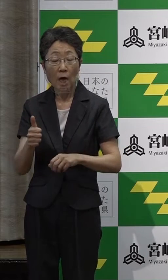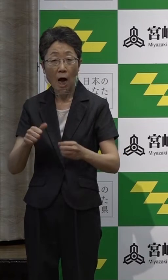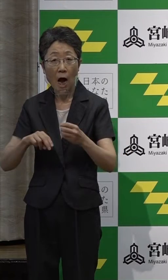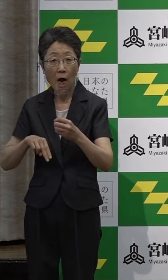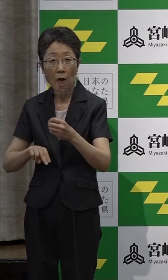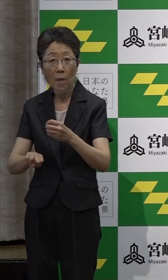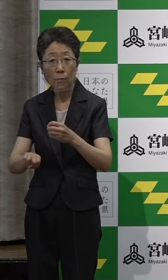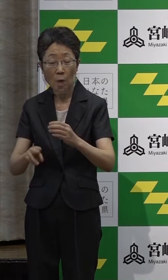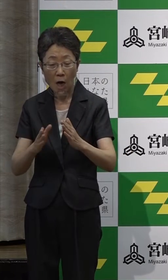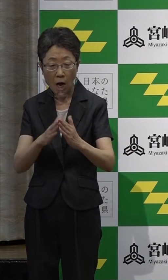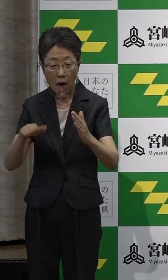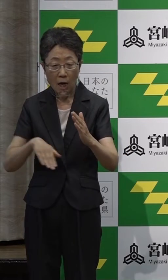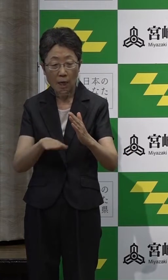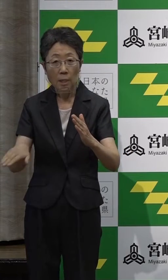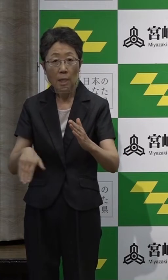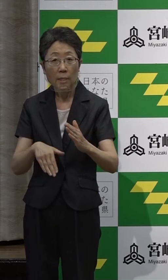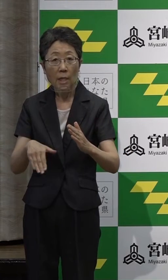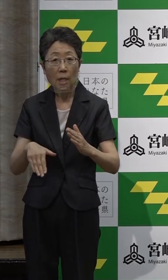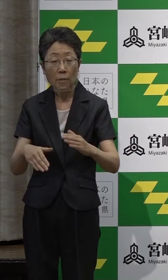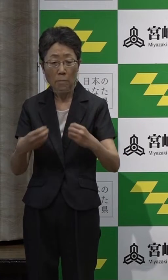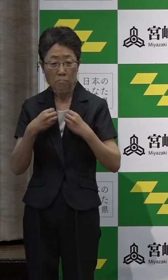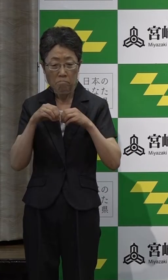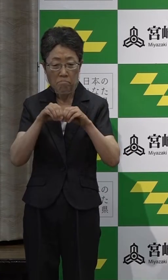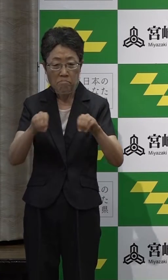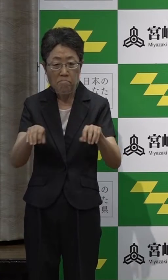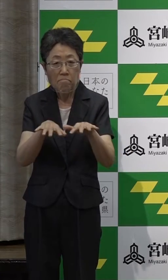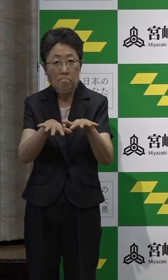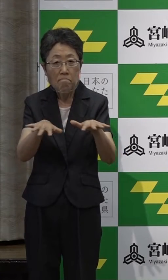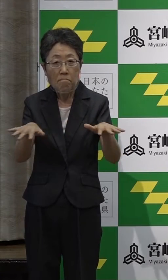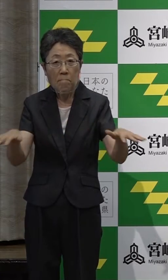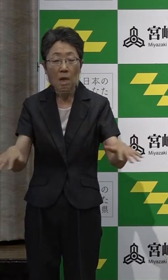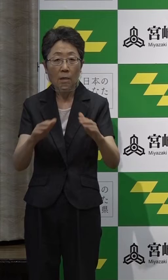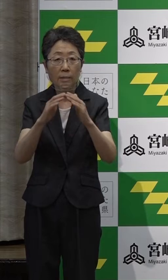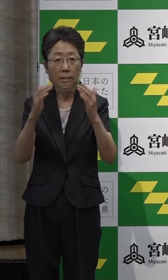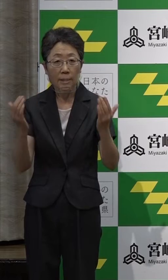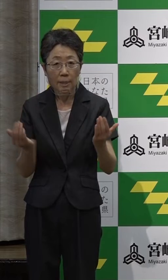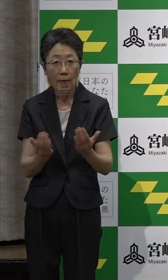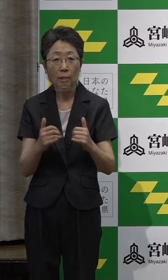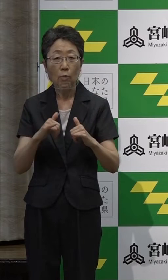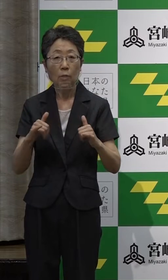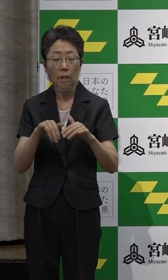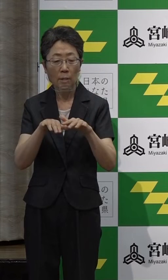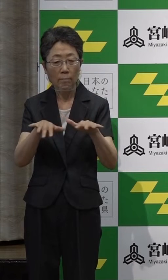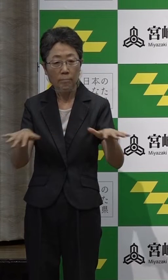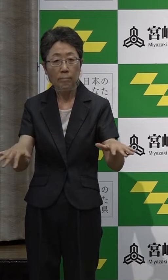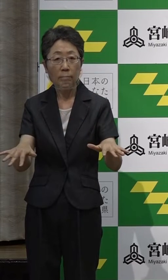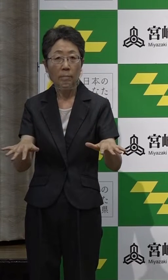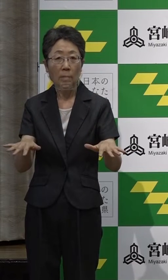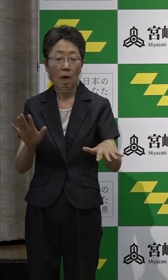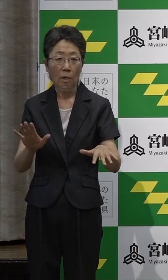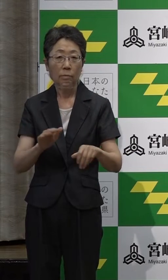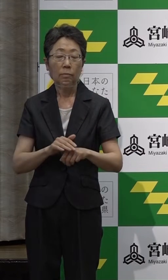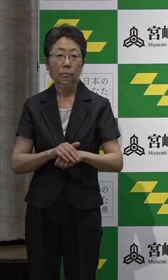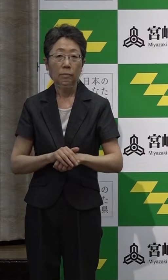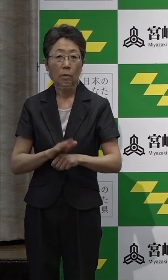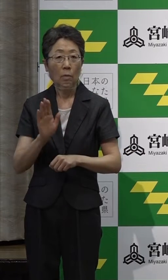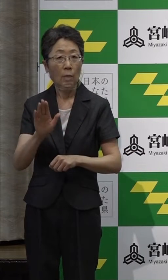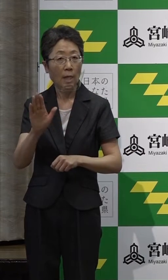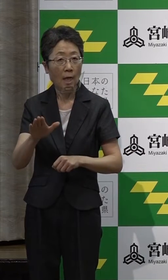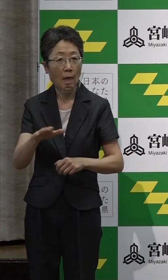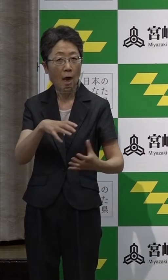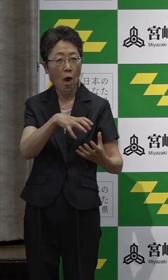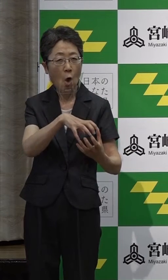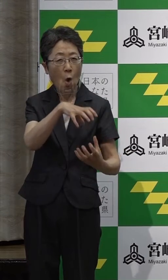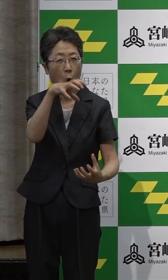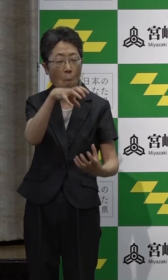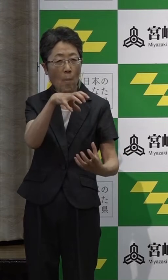たら全員、また親族の介護などあったら全員にこう広がってしまうということであります。これから特にお盆の時